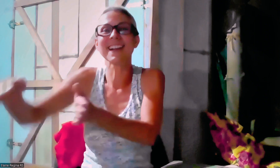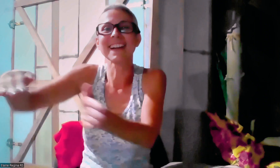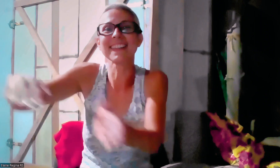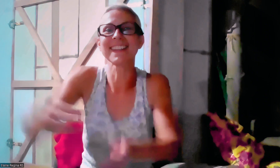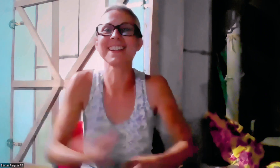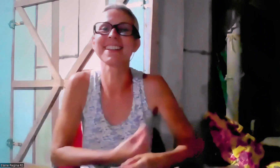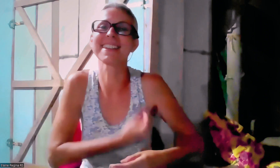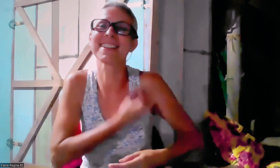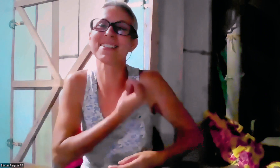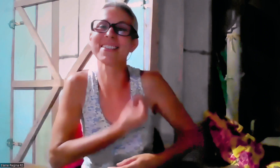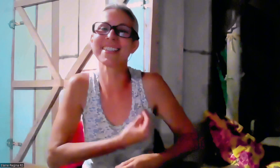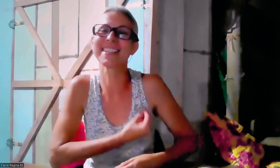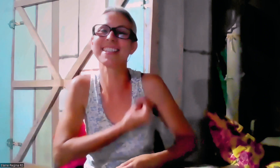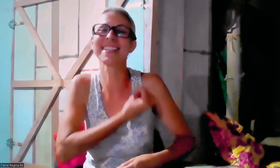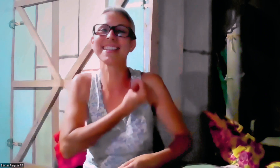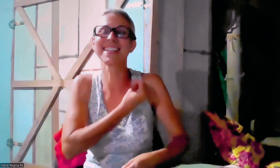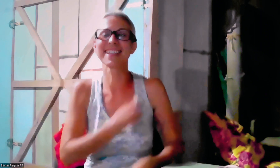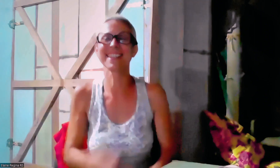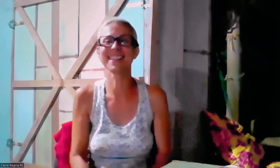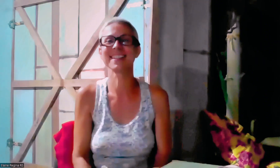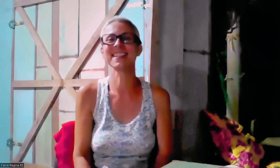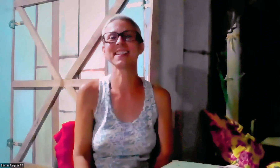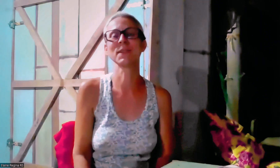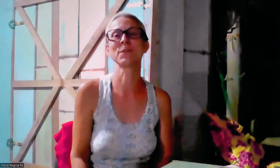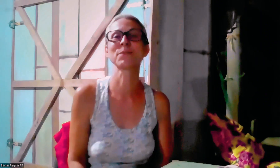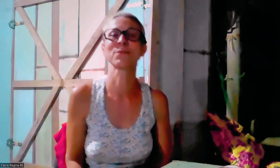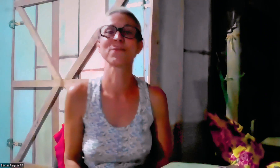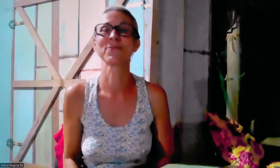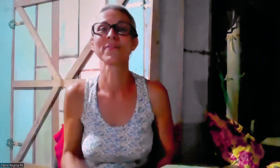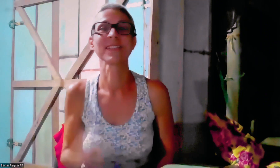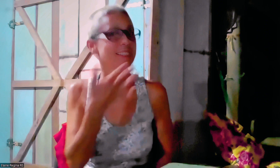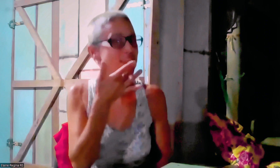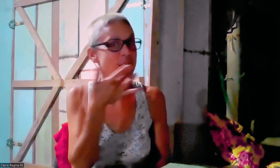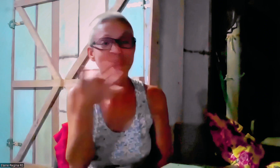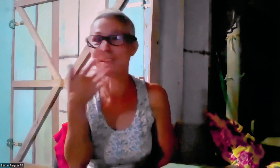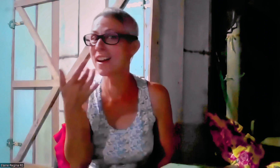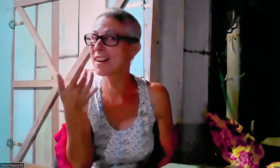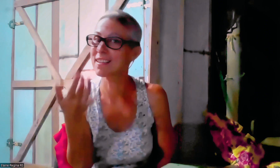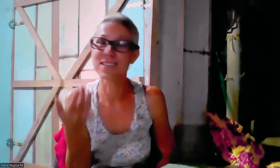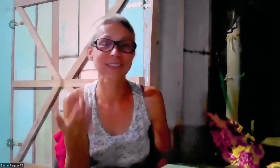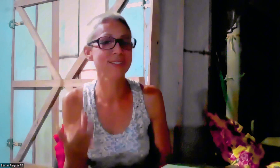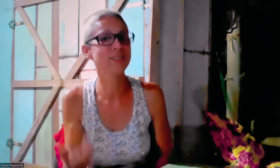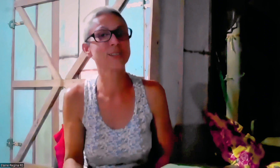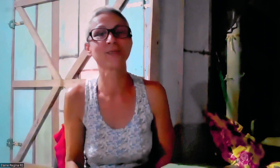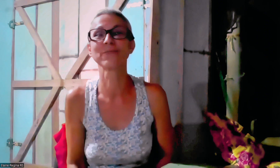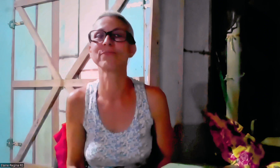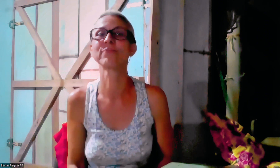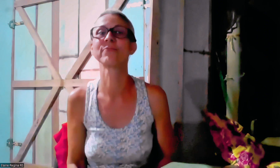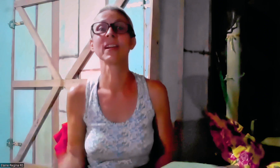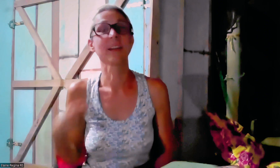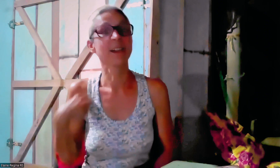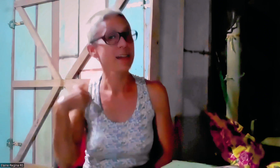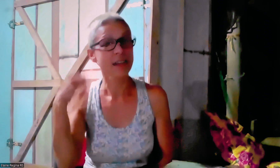pela estrada da vida. Saiba, não é fácil.